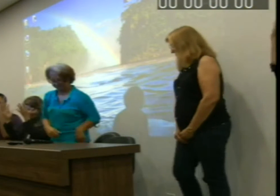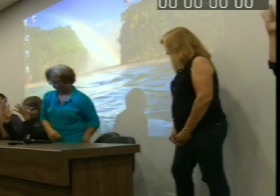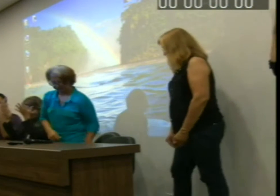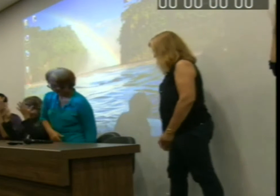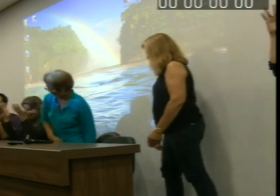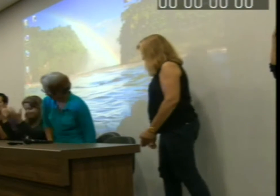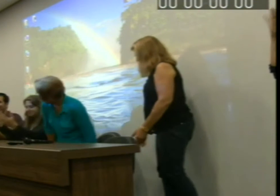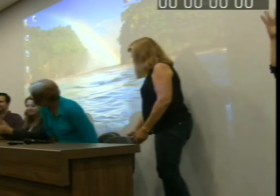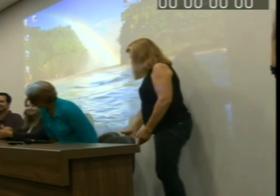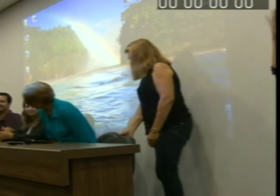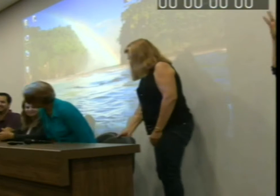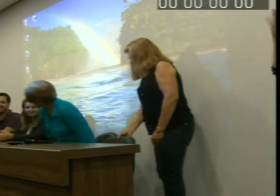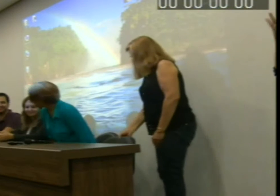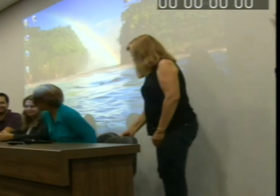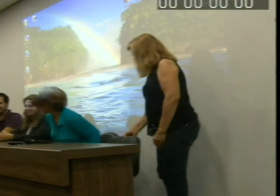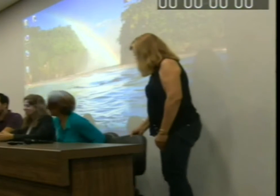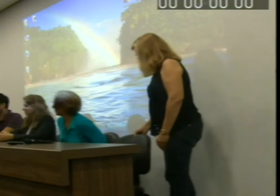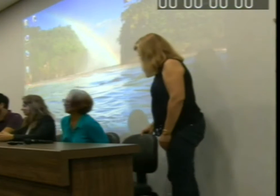Agradeço a